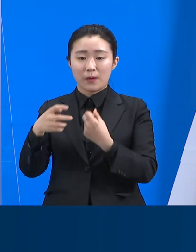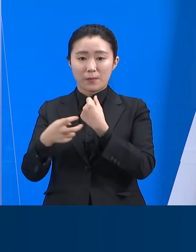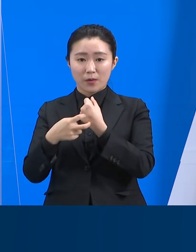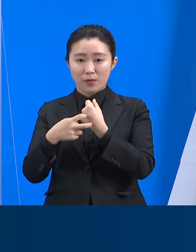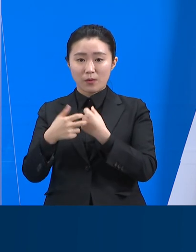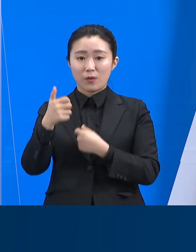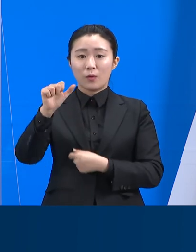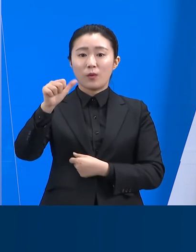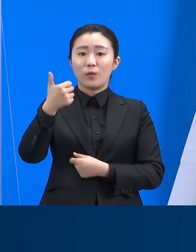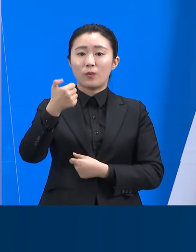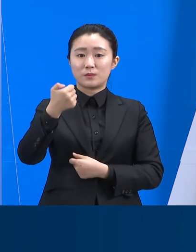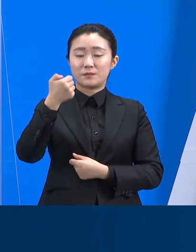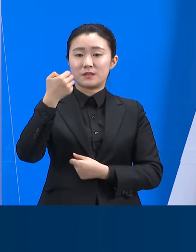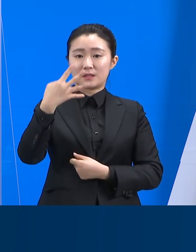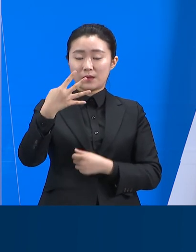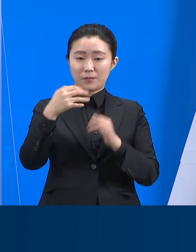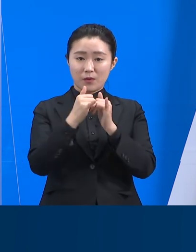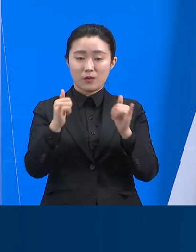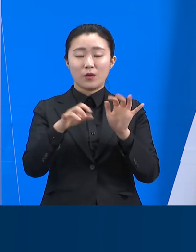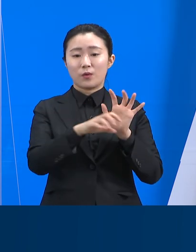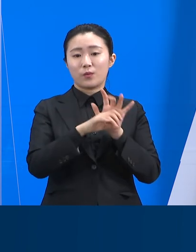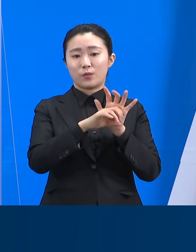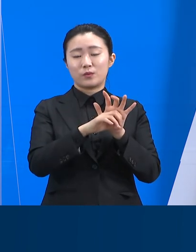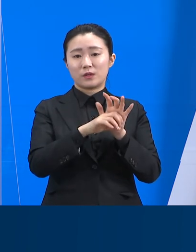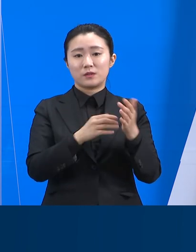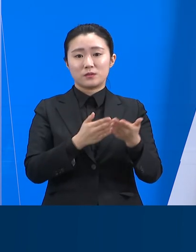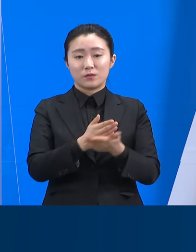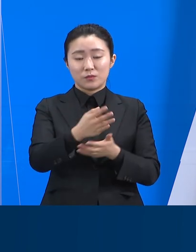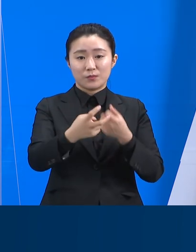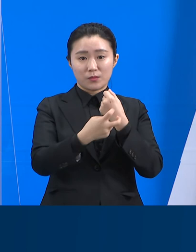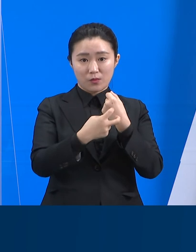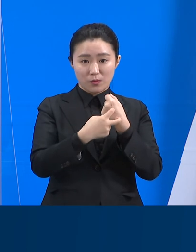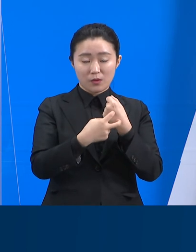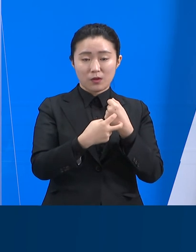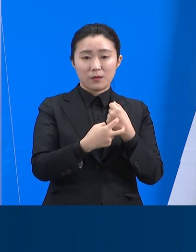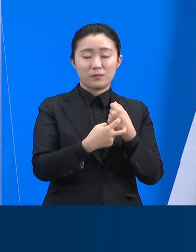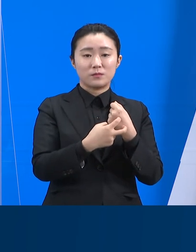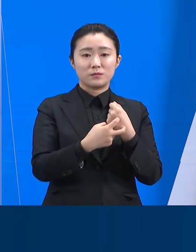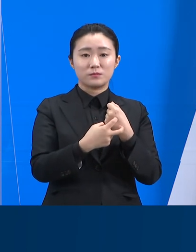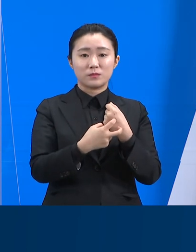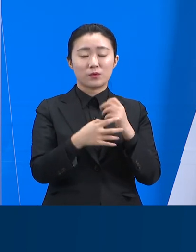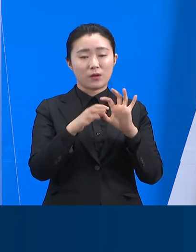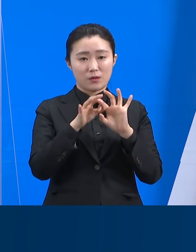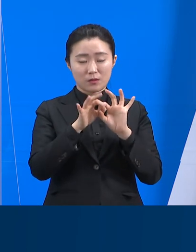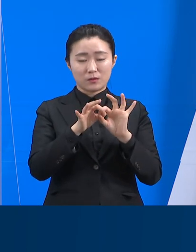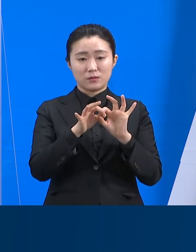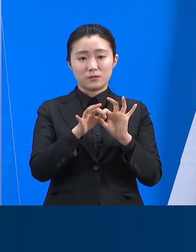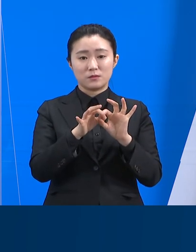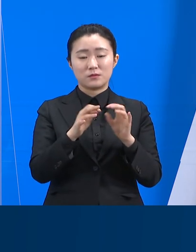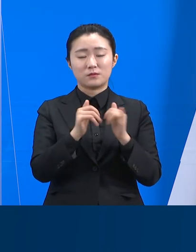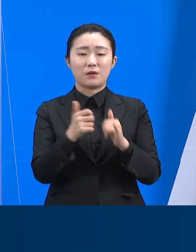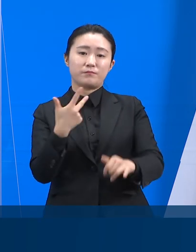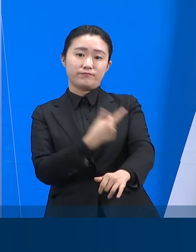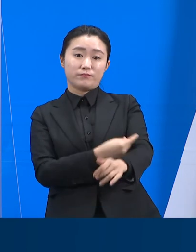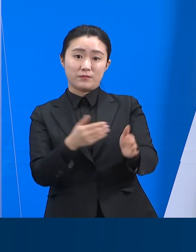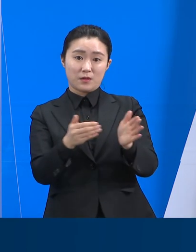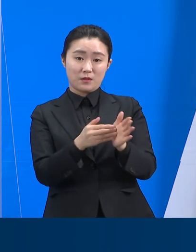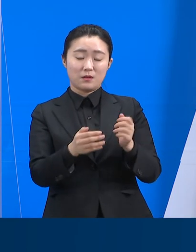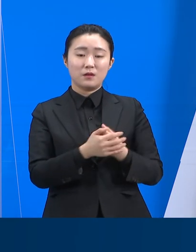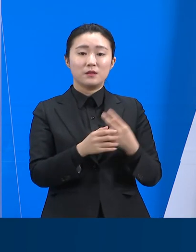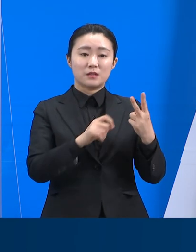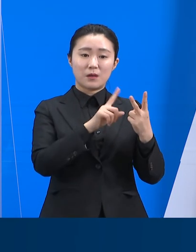1차 대응 요원 9명, 코로나 전담병원의 의료인 60명입니다. 3월 1일 22시